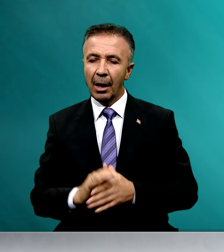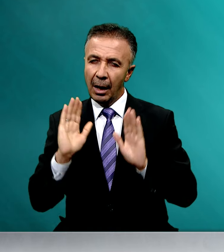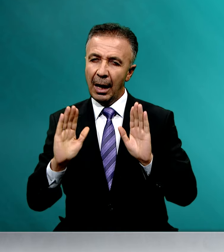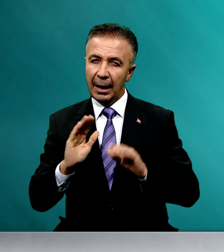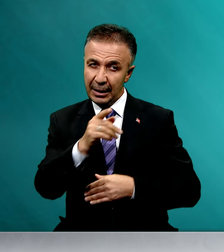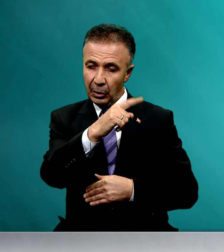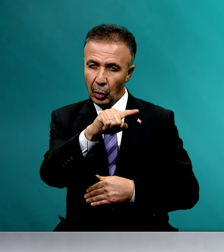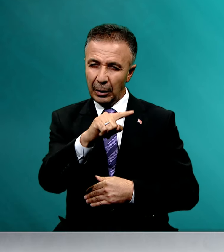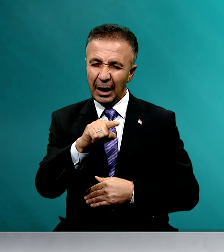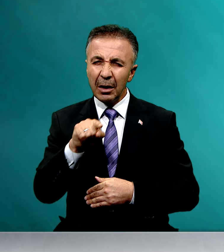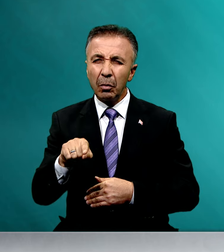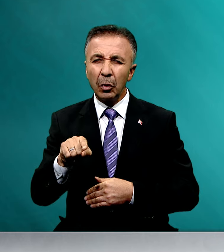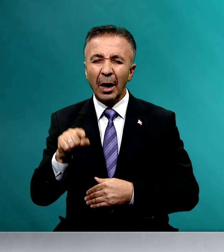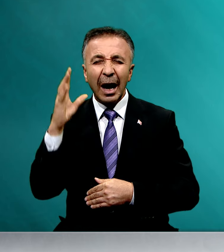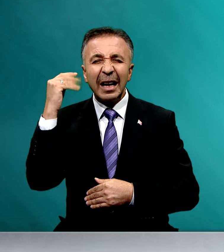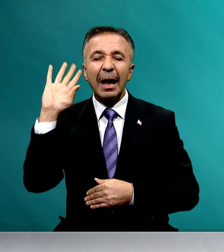anlamak istemezler.